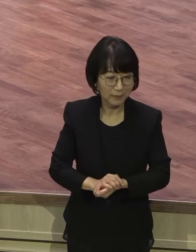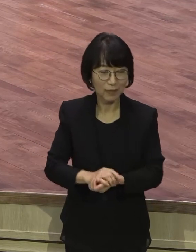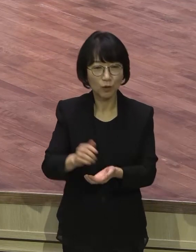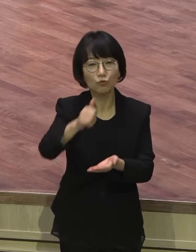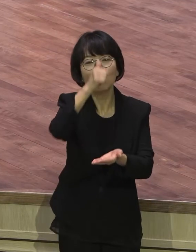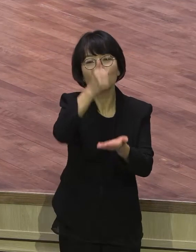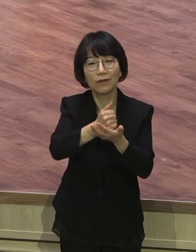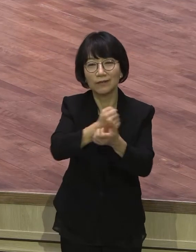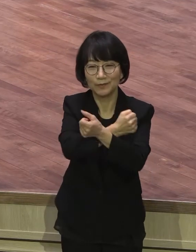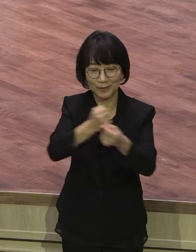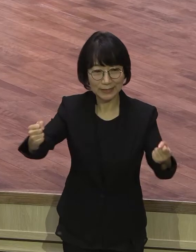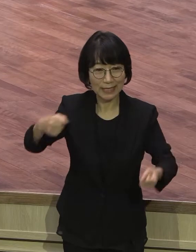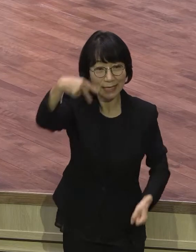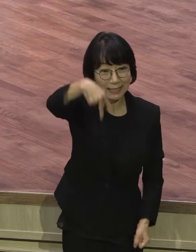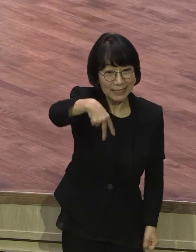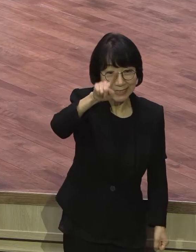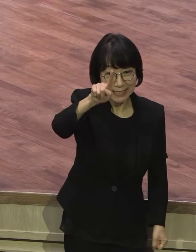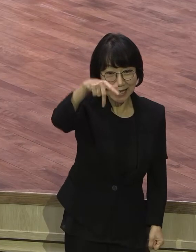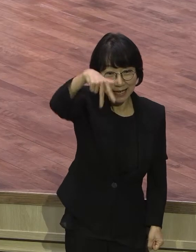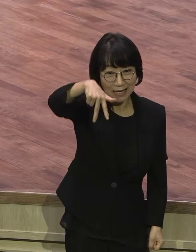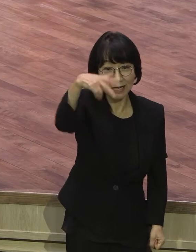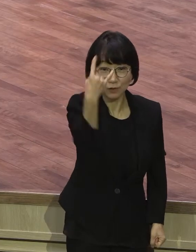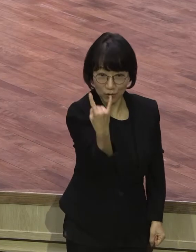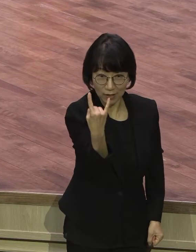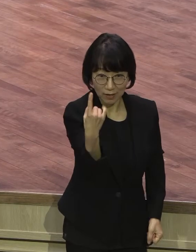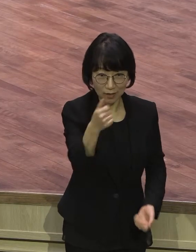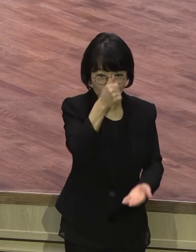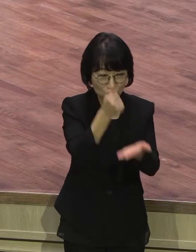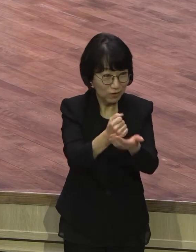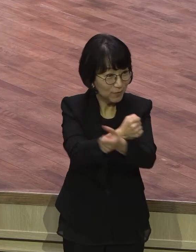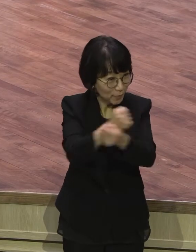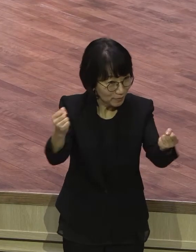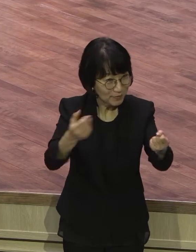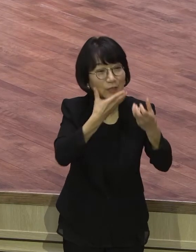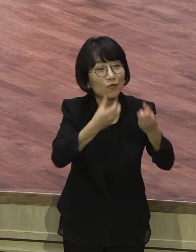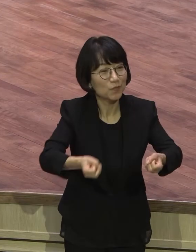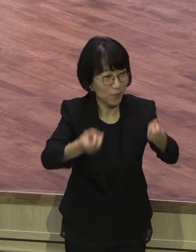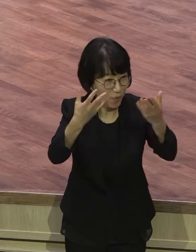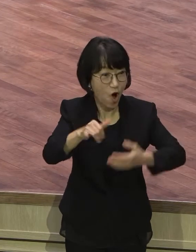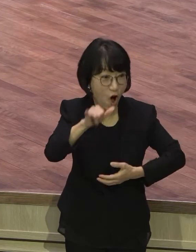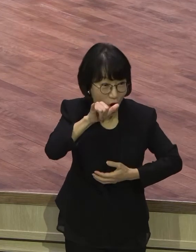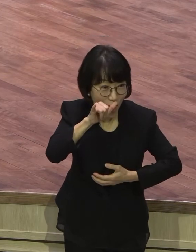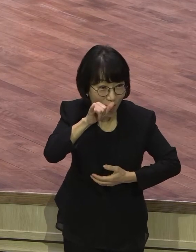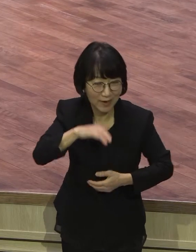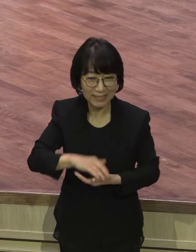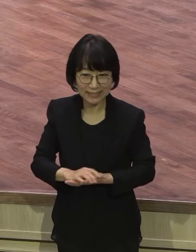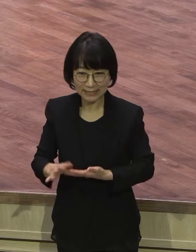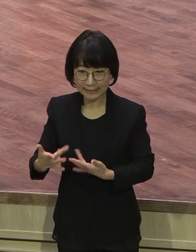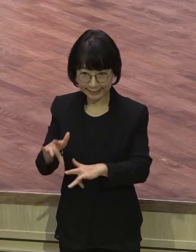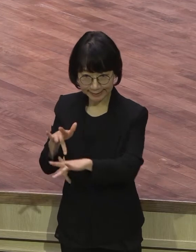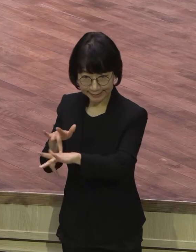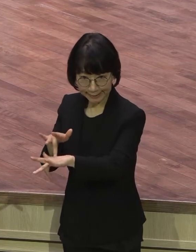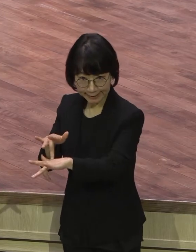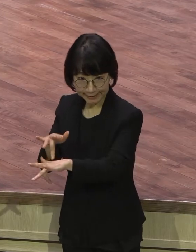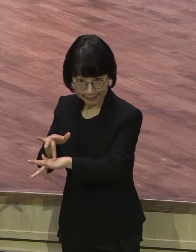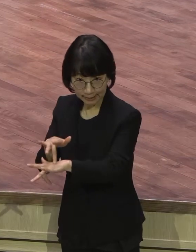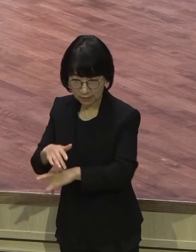사죄의 축복을 누리는 삶을 말씀하고 있어요. 사죄의 축복. 사단은 어떻게 해서든지 영적으로